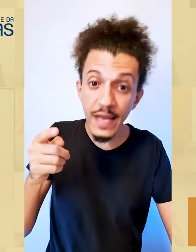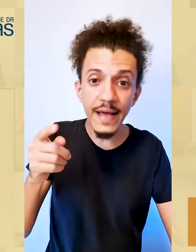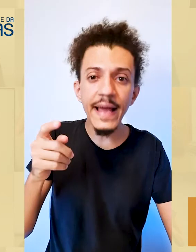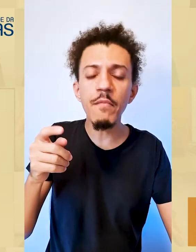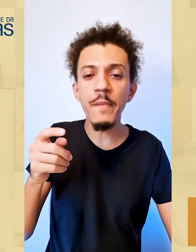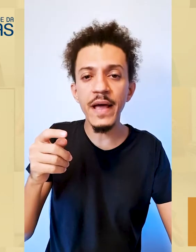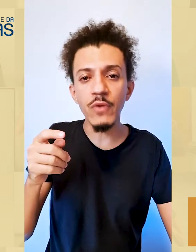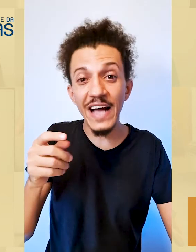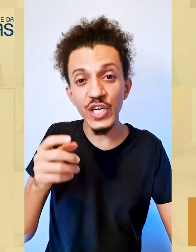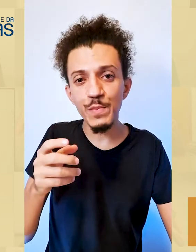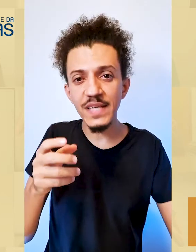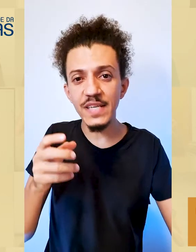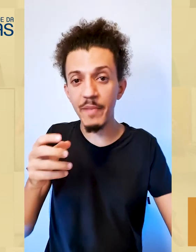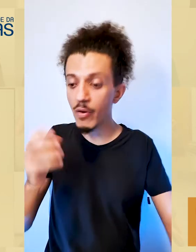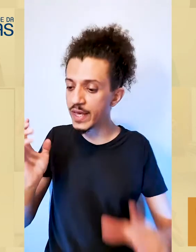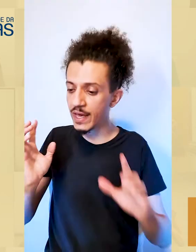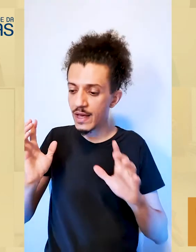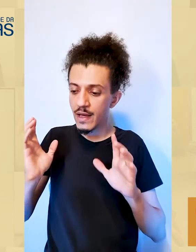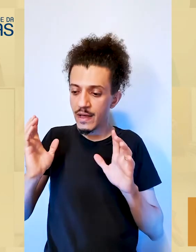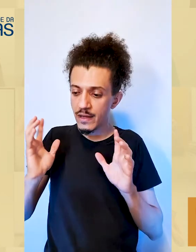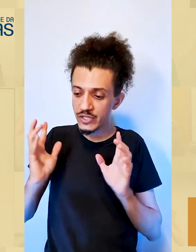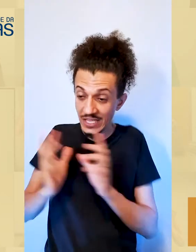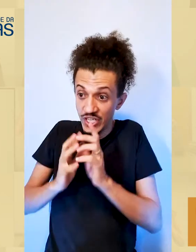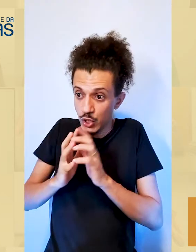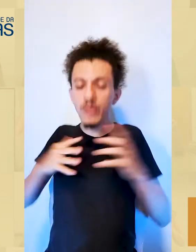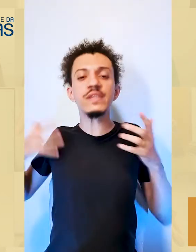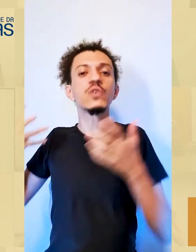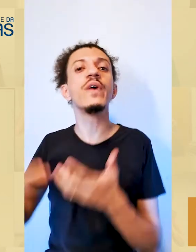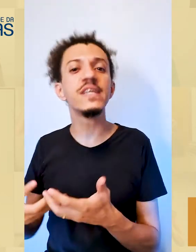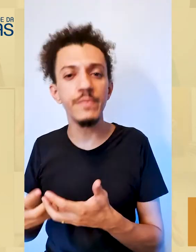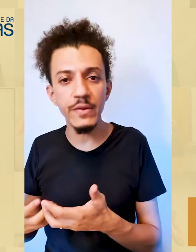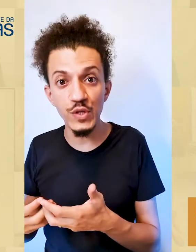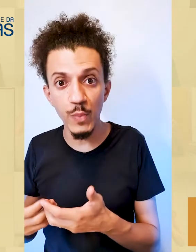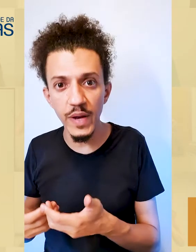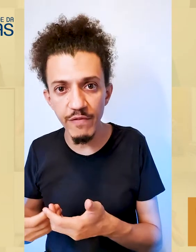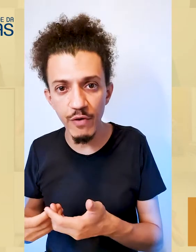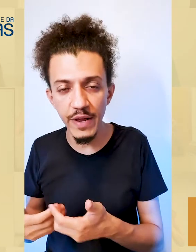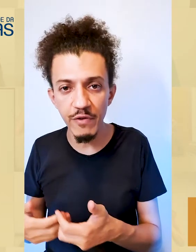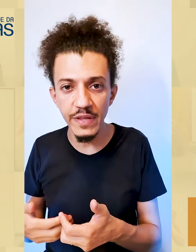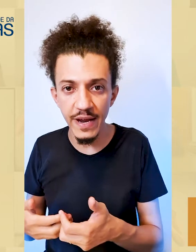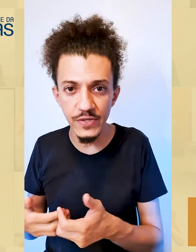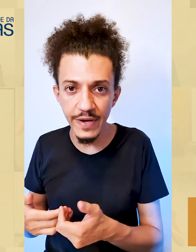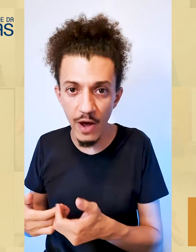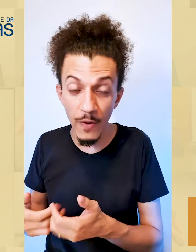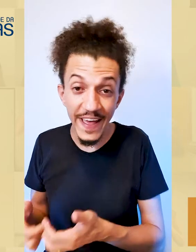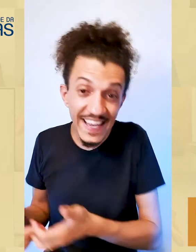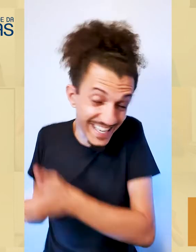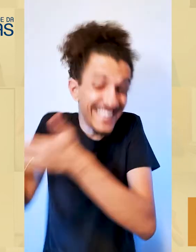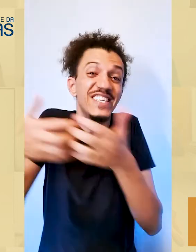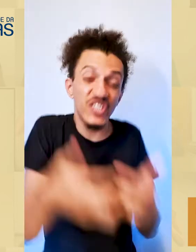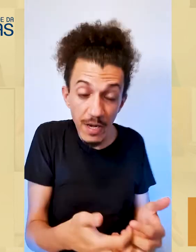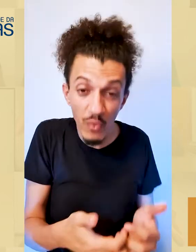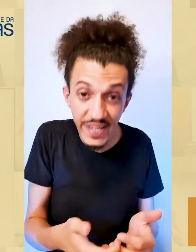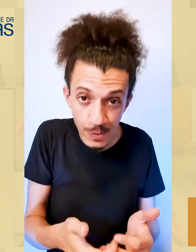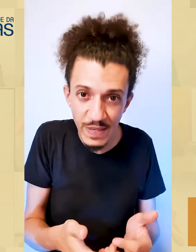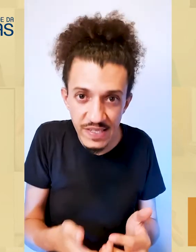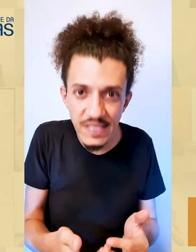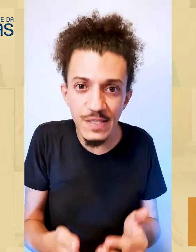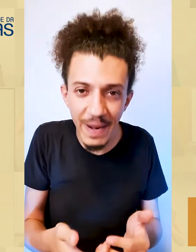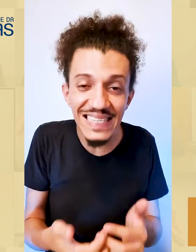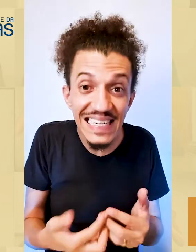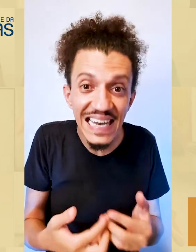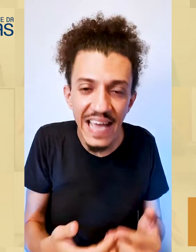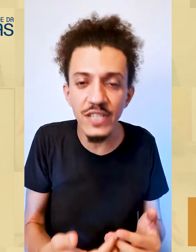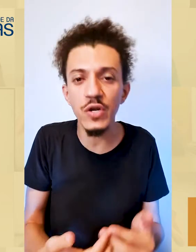E aí, naquele momento, a gente percebeu que já tinha todo esse conhecimento disponível a nível internacional e já existiam muitas